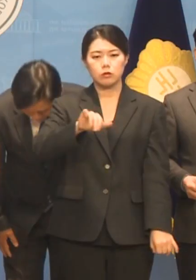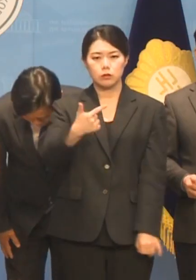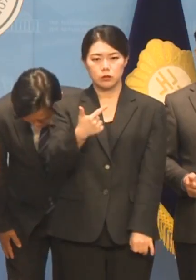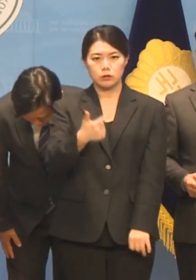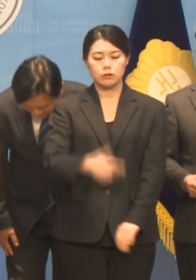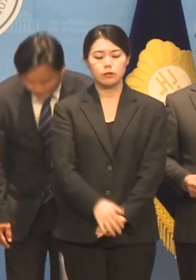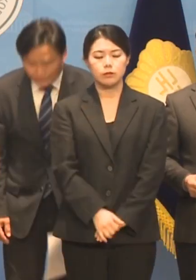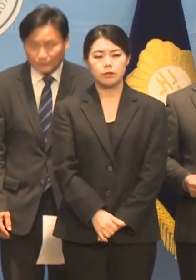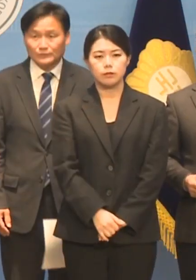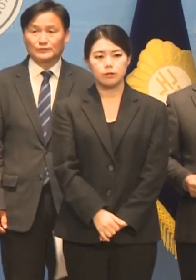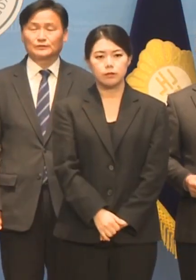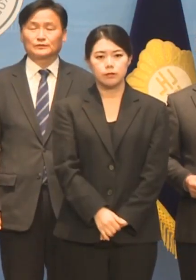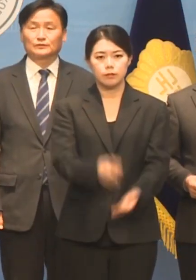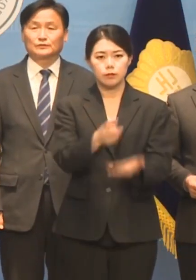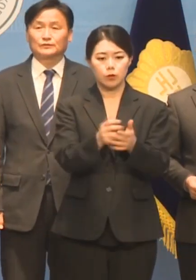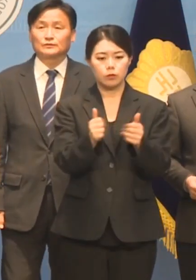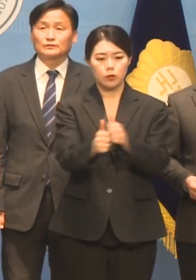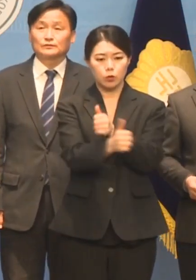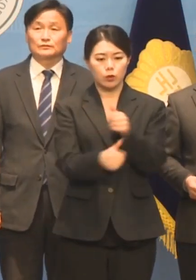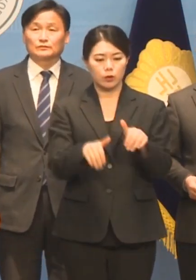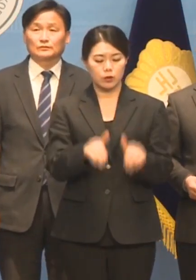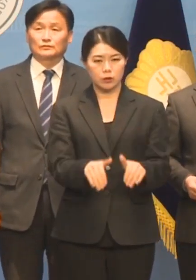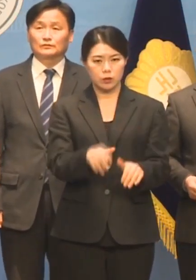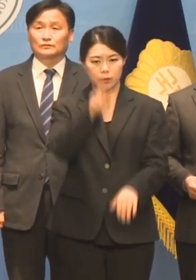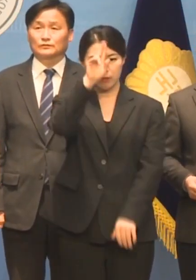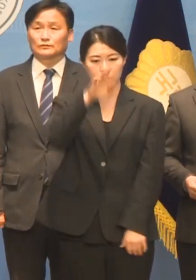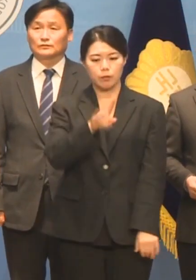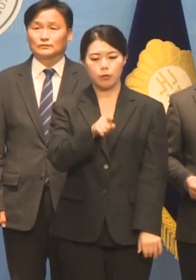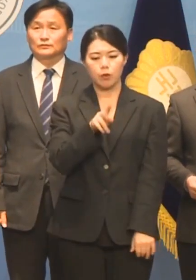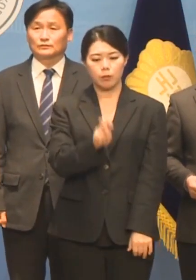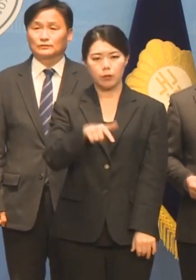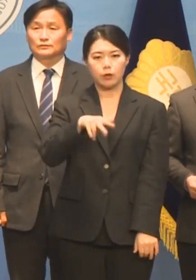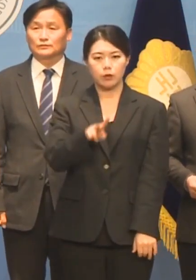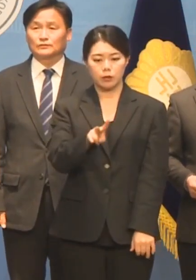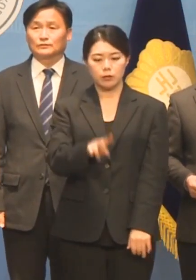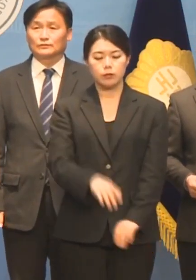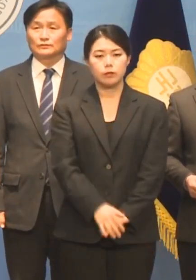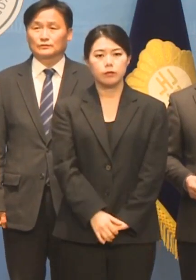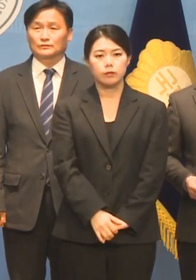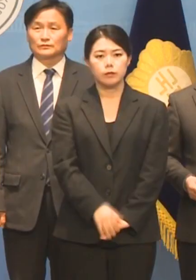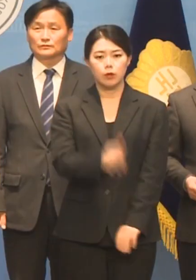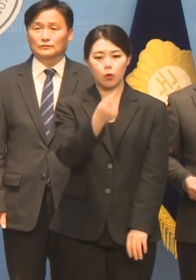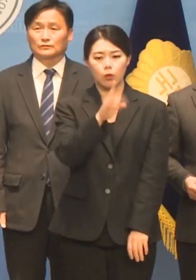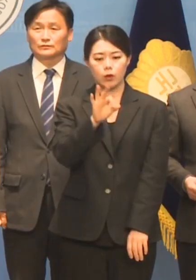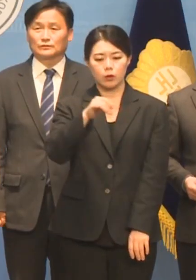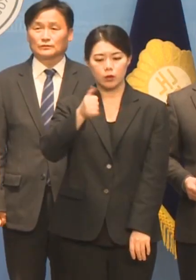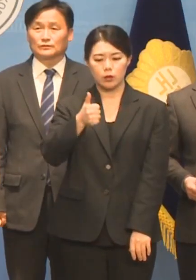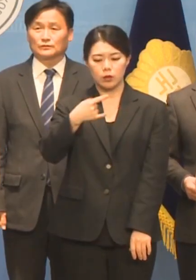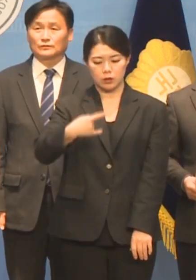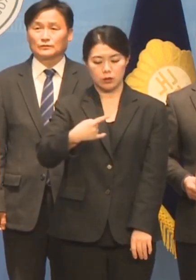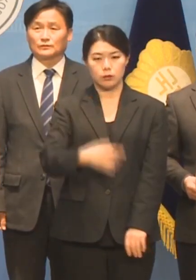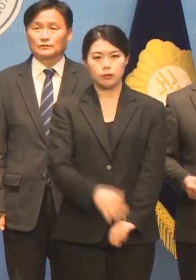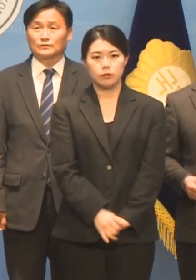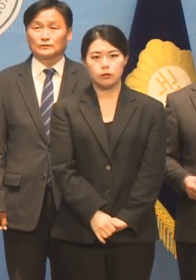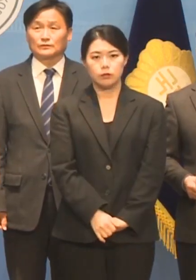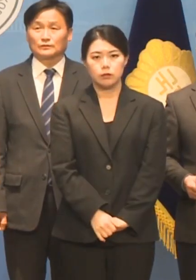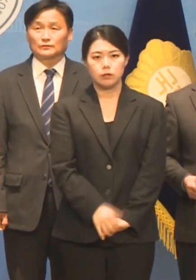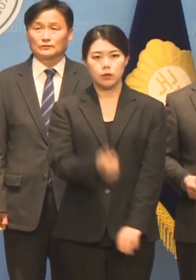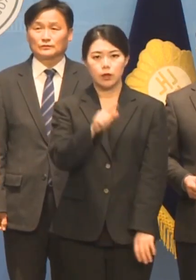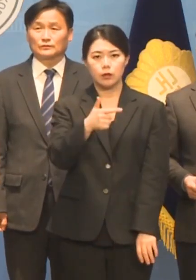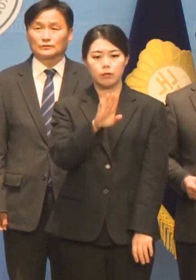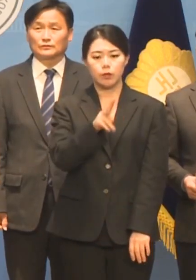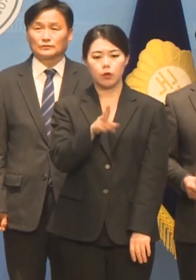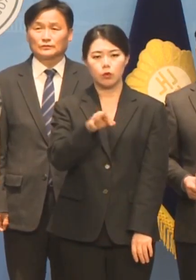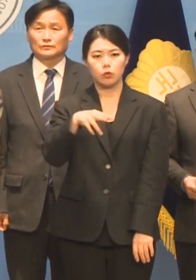오셨습니다. 법사위 간사이신 박범계 의원님 오셨습니다. 황희 의원님 오셨습니다.